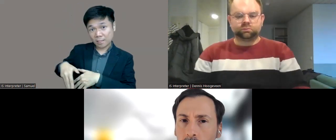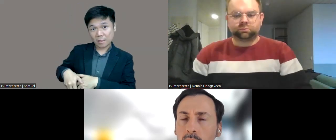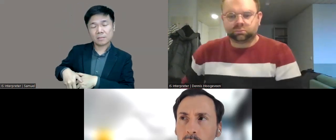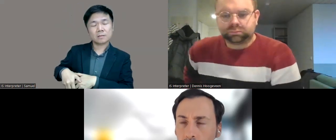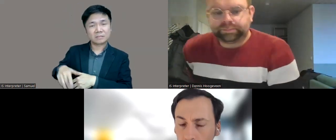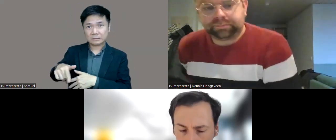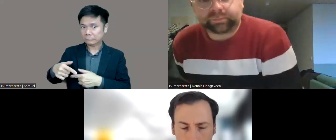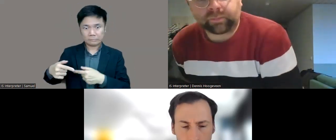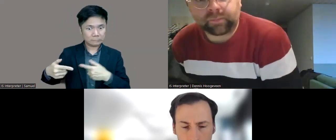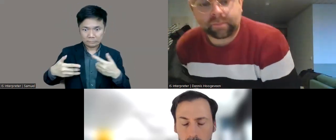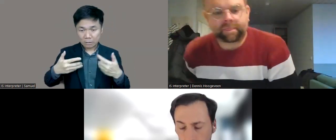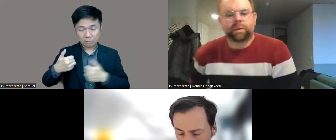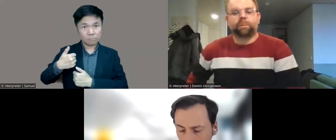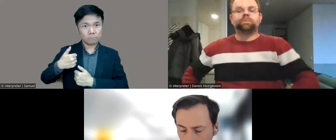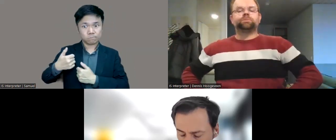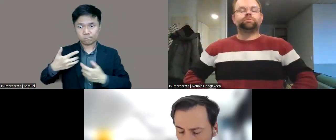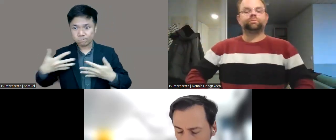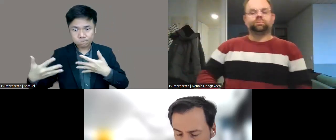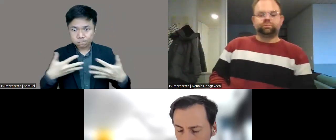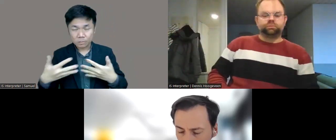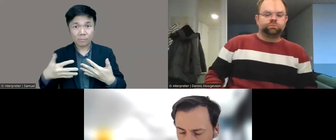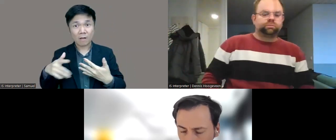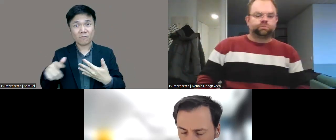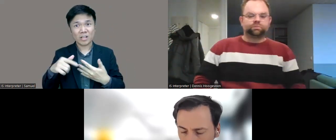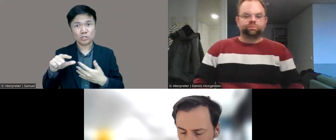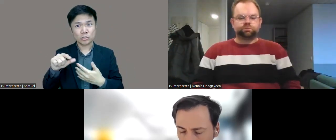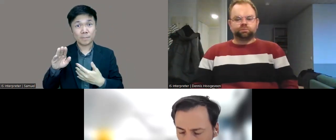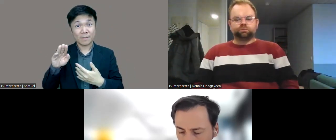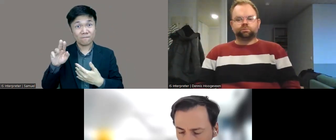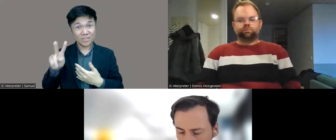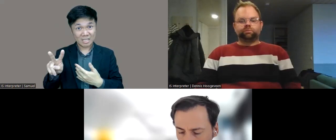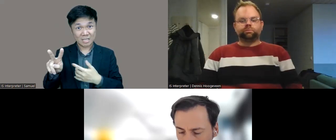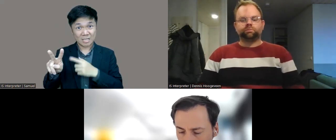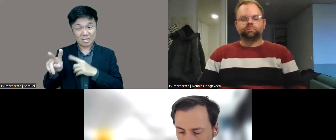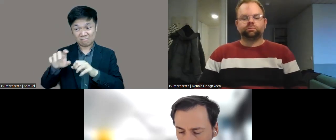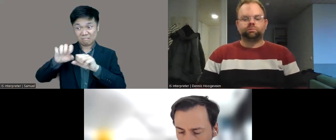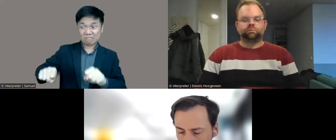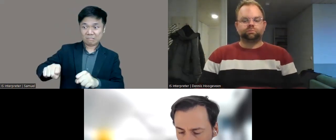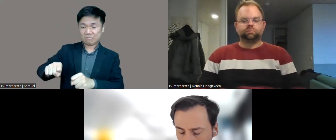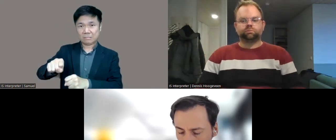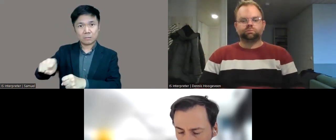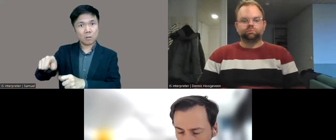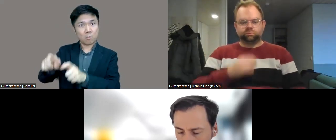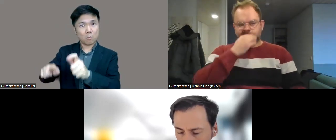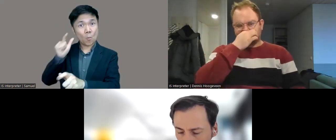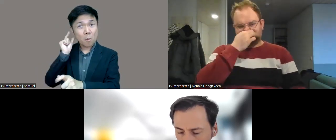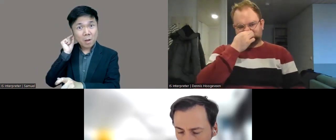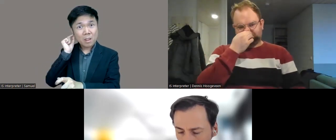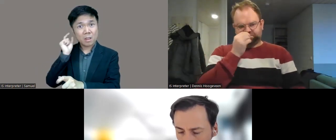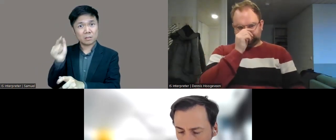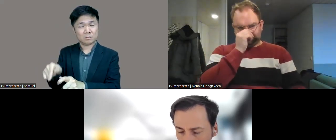ici dans le sud du Soudan, nous avons des violences sexuelles liées au conflit